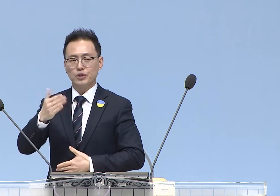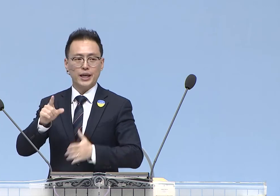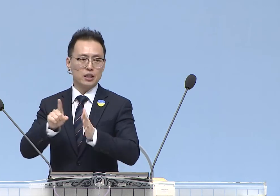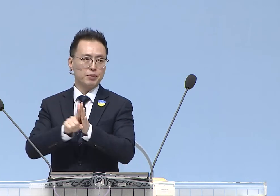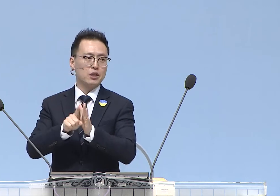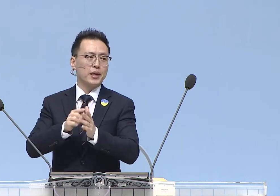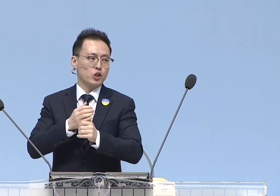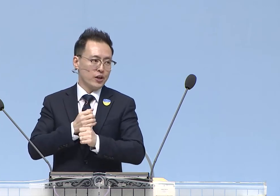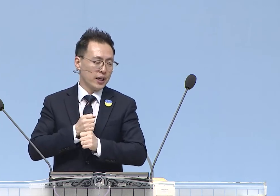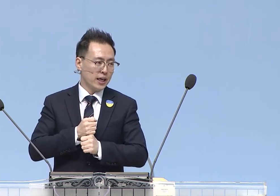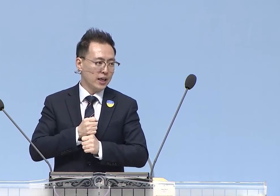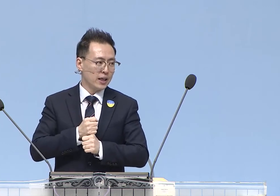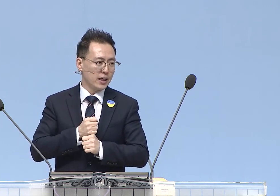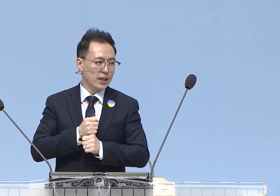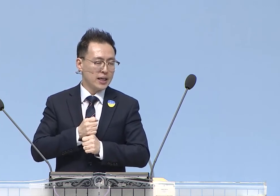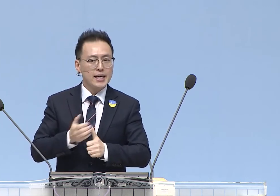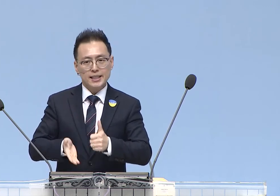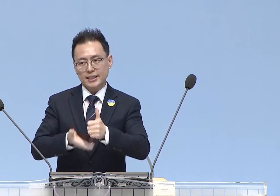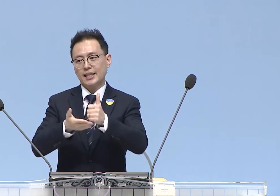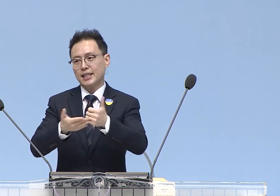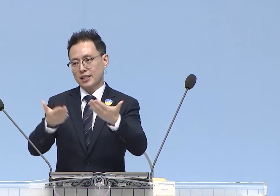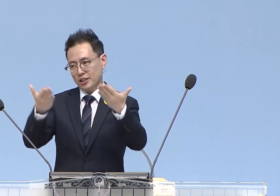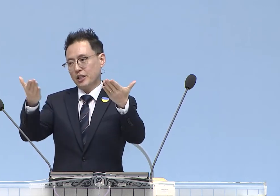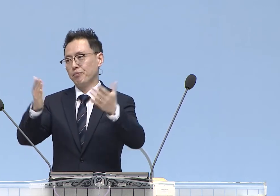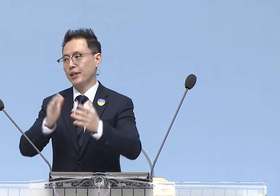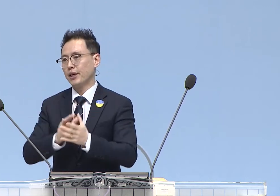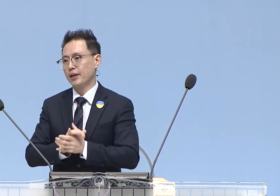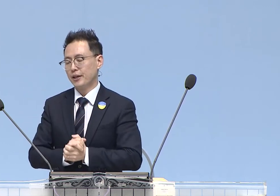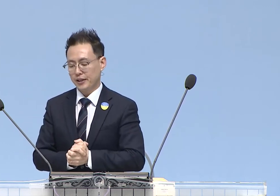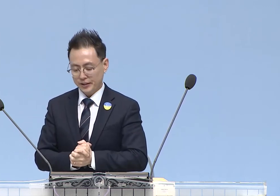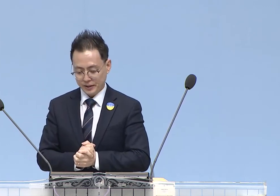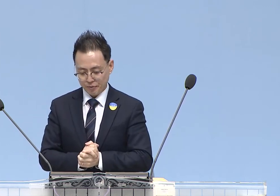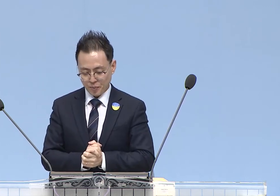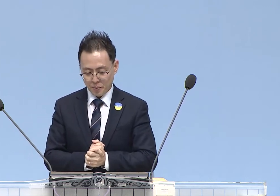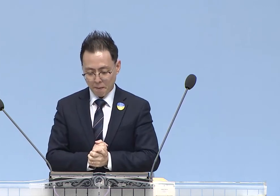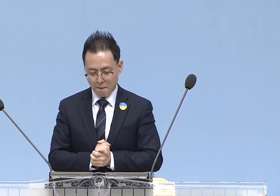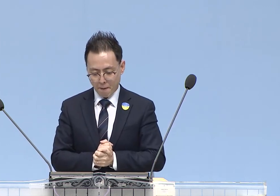여러분들의 그 믿음의 절개에 찬사를 드립니다.